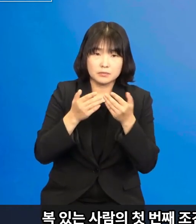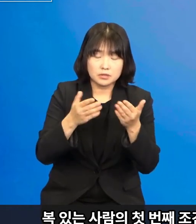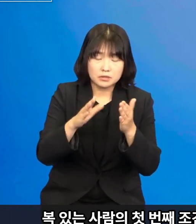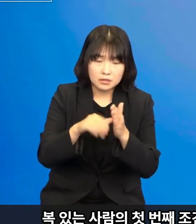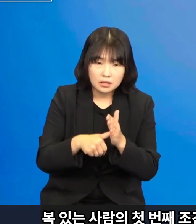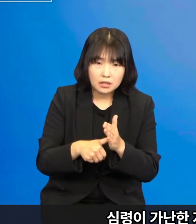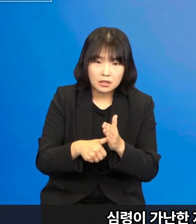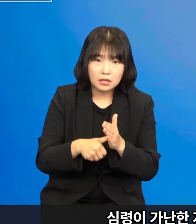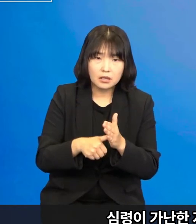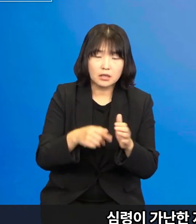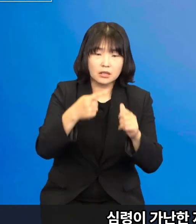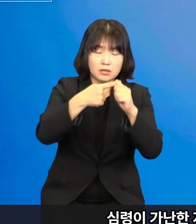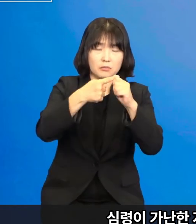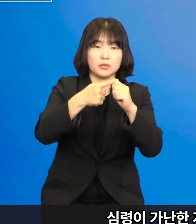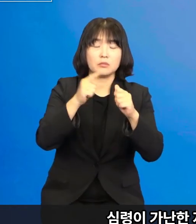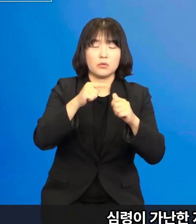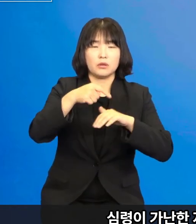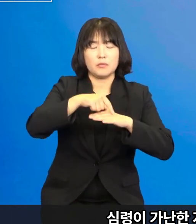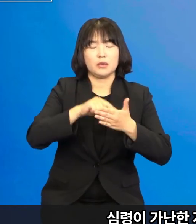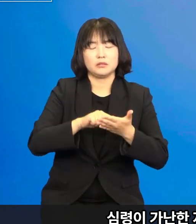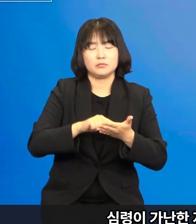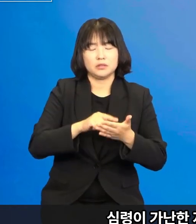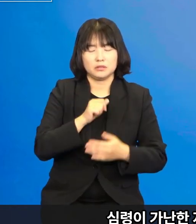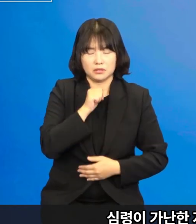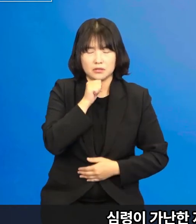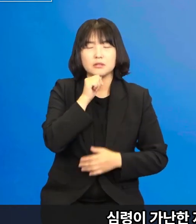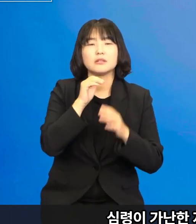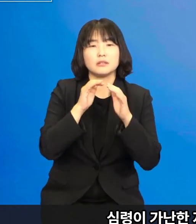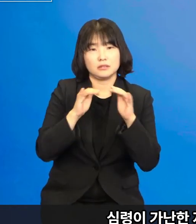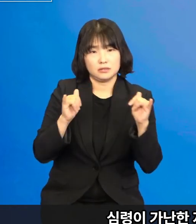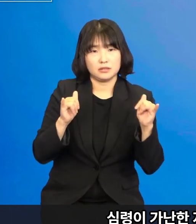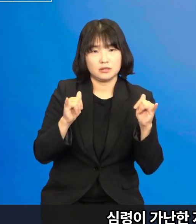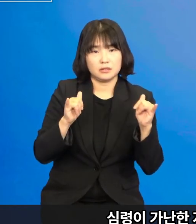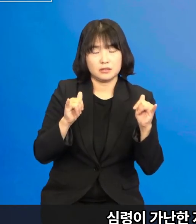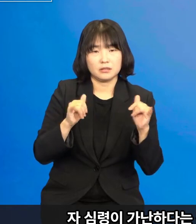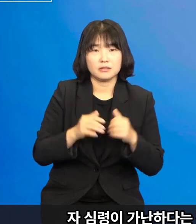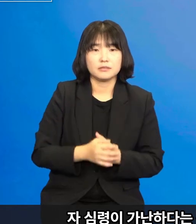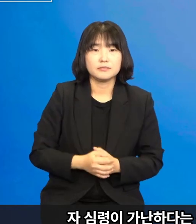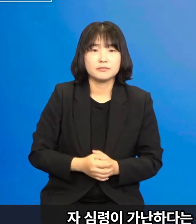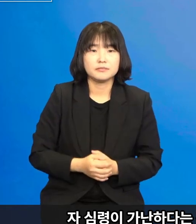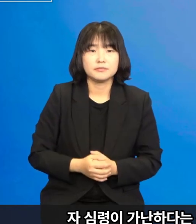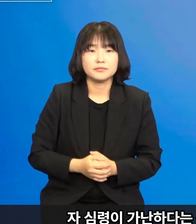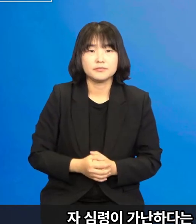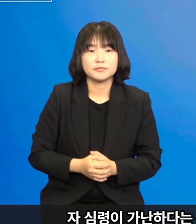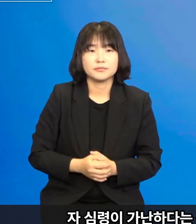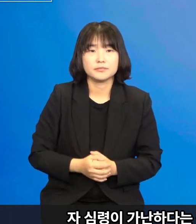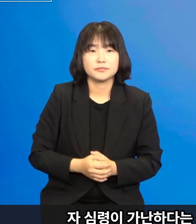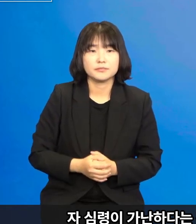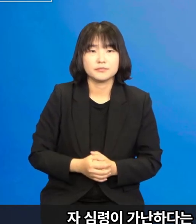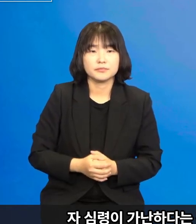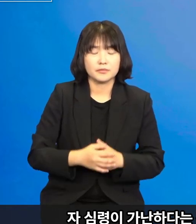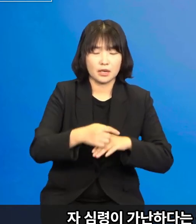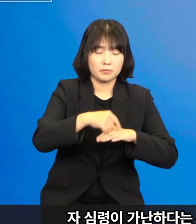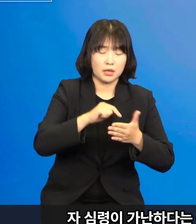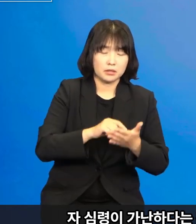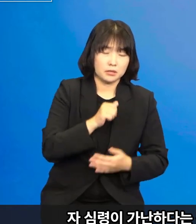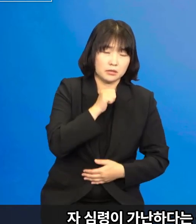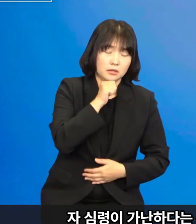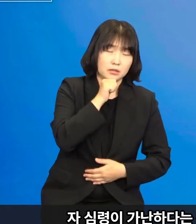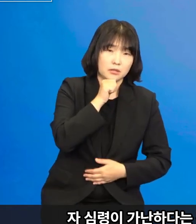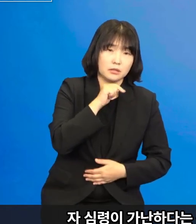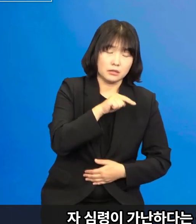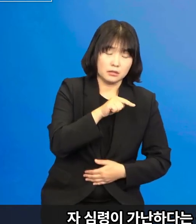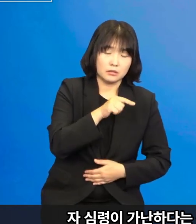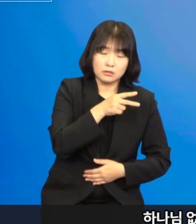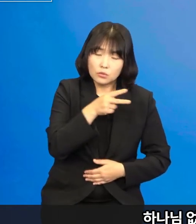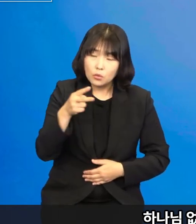사람을 말합니다. 심령이 가난한 자, 그가 천국, 그가 볼 것이다. 자, 심령이 가난하다는 것은 하나님을